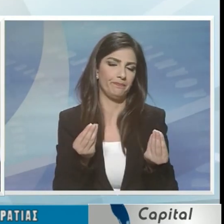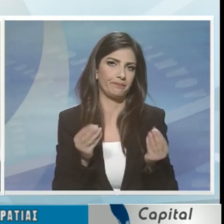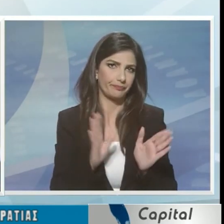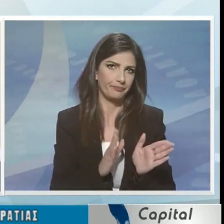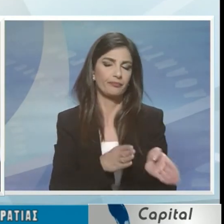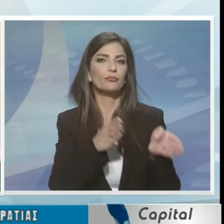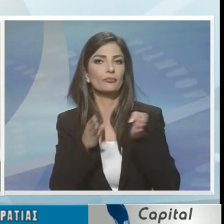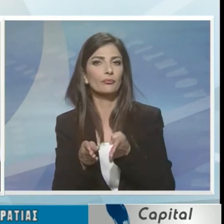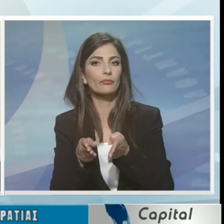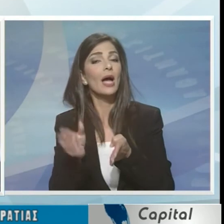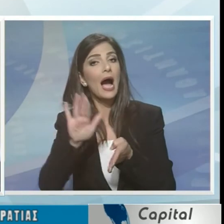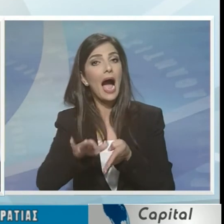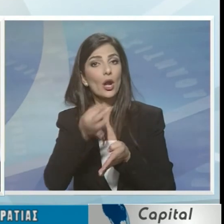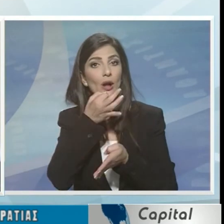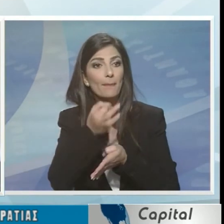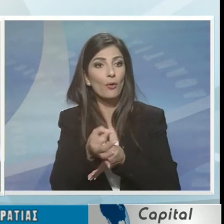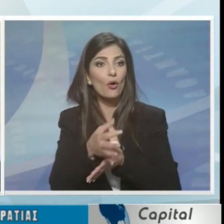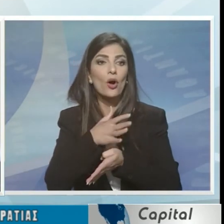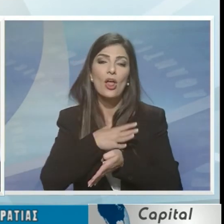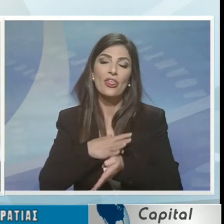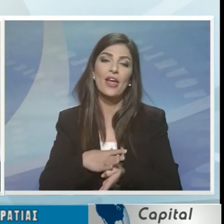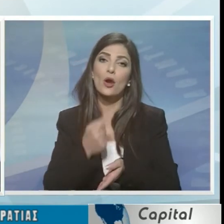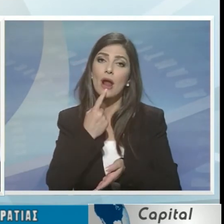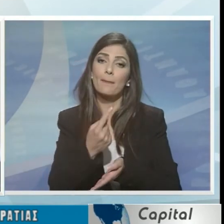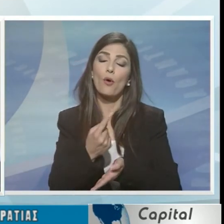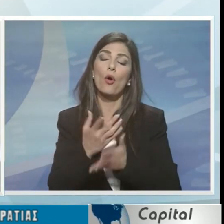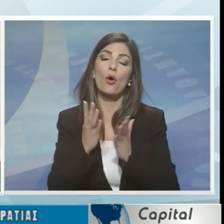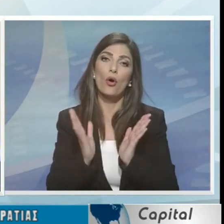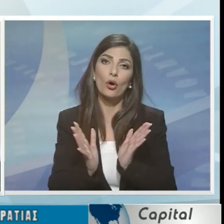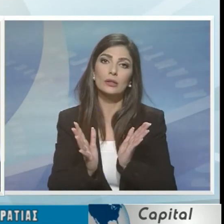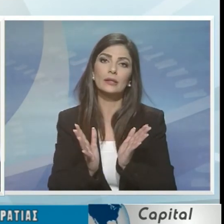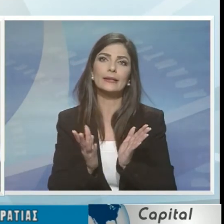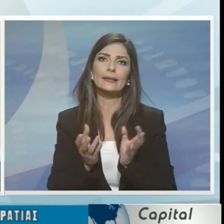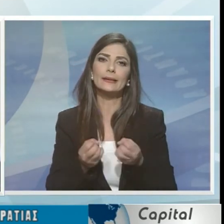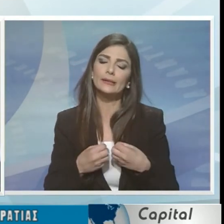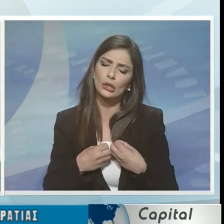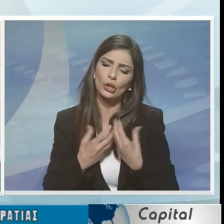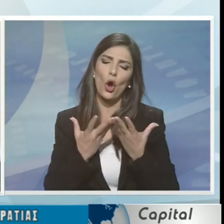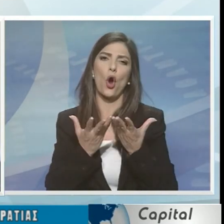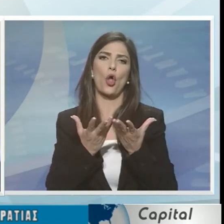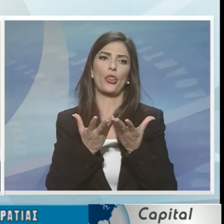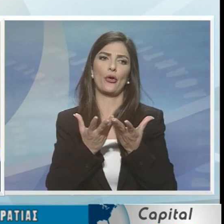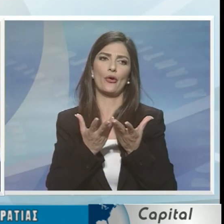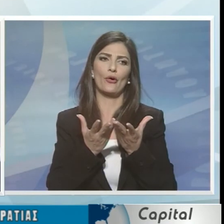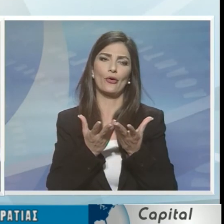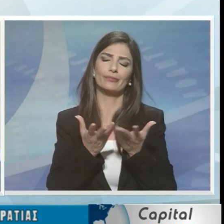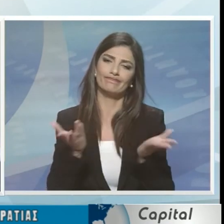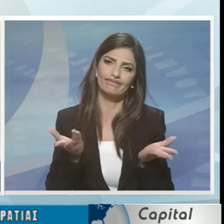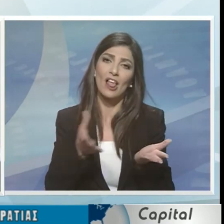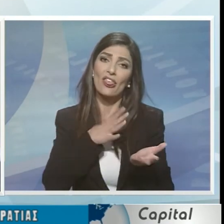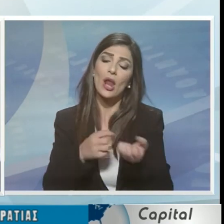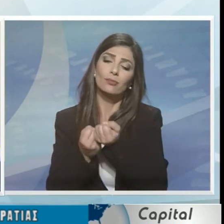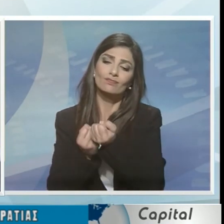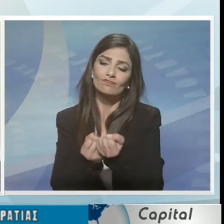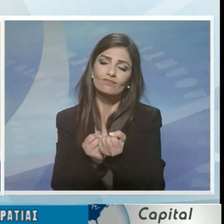ώρα να εκφράσω τη συμπάθεια και συμπαράστασή μου προς όσους έχουν νοσήσει και τις οικογένειες τους